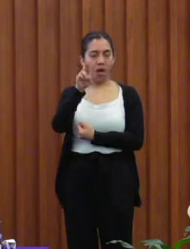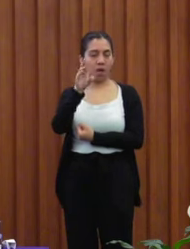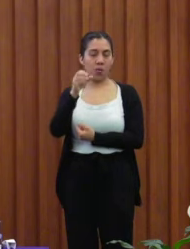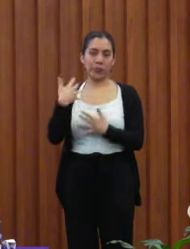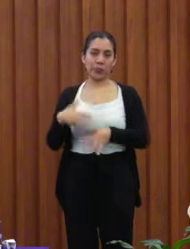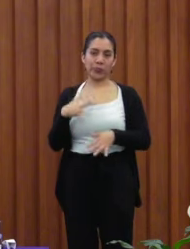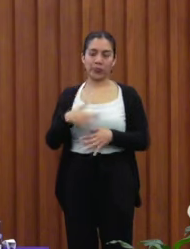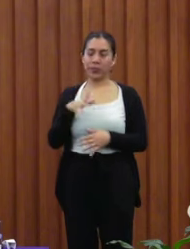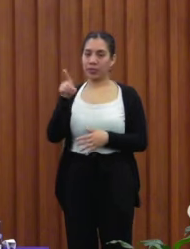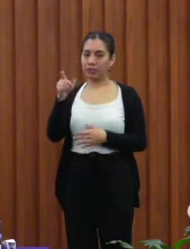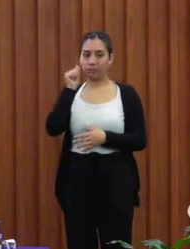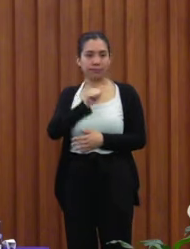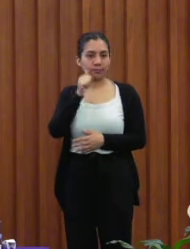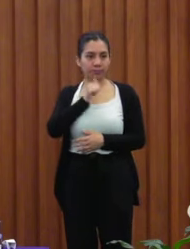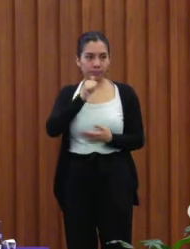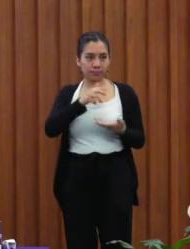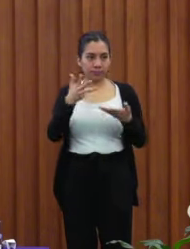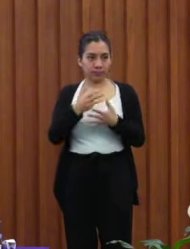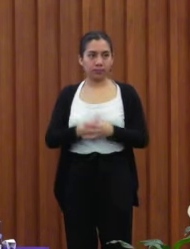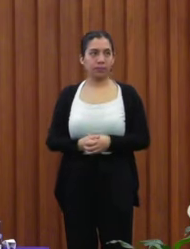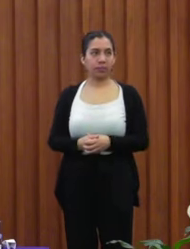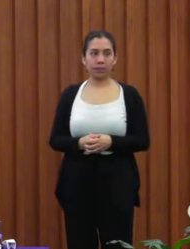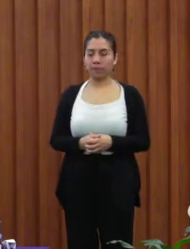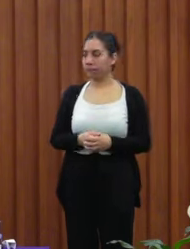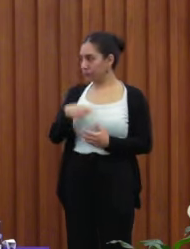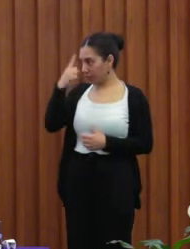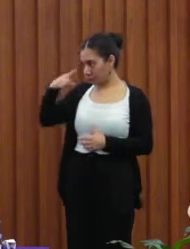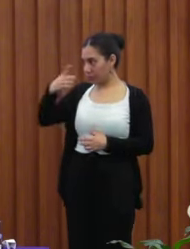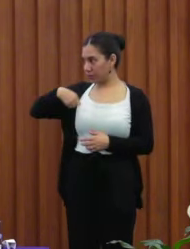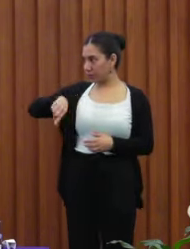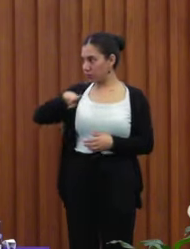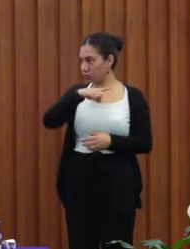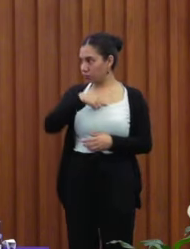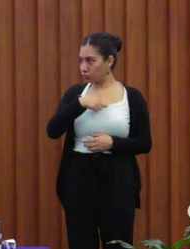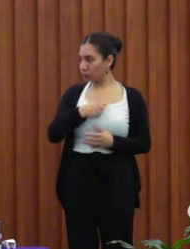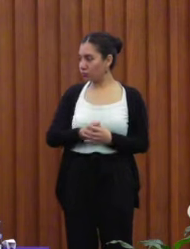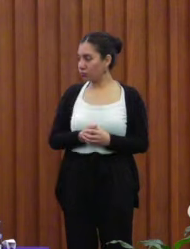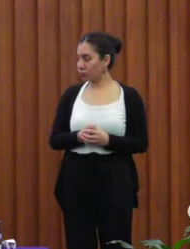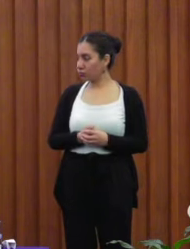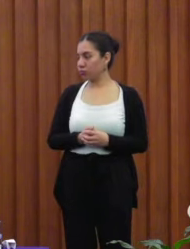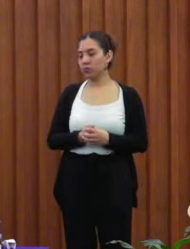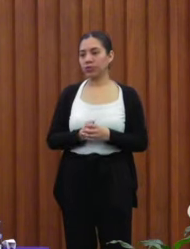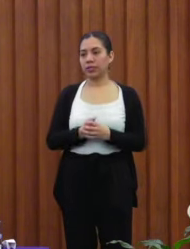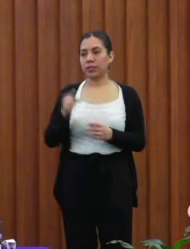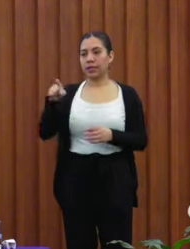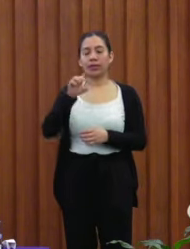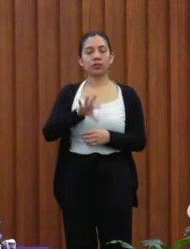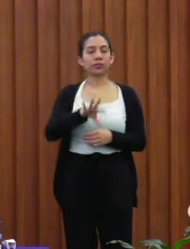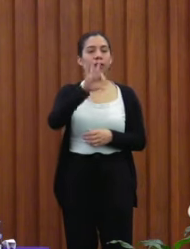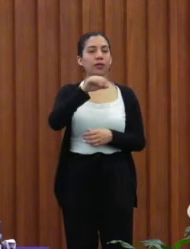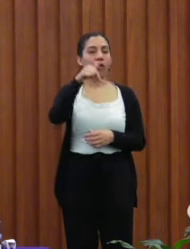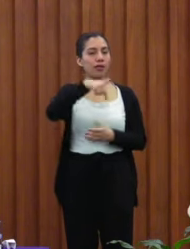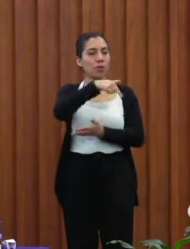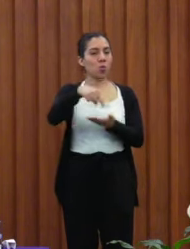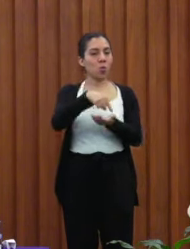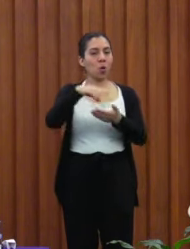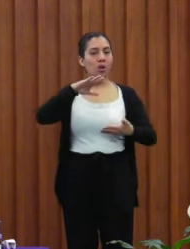que para nosotros el poder tener y que hayan escogido la comisión en el marco